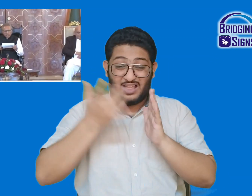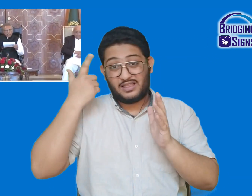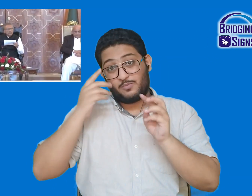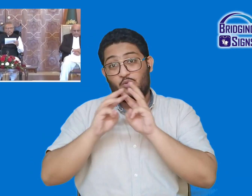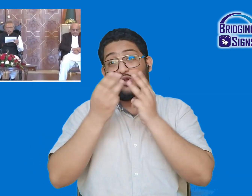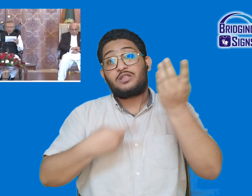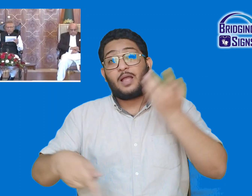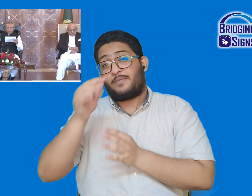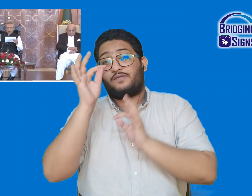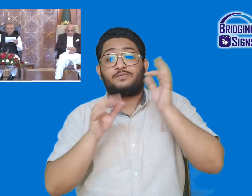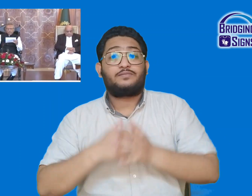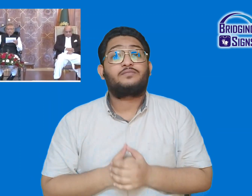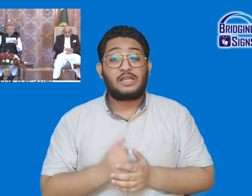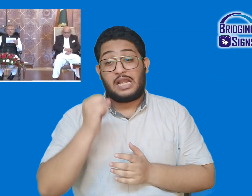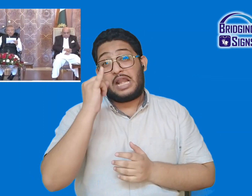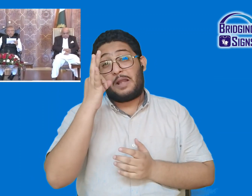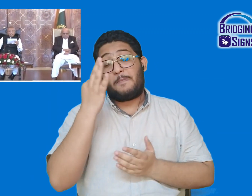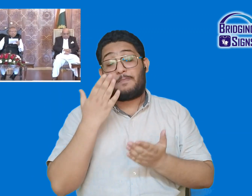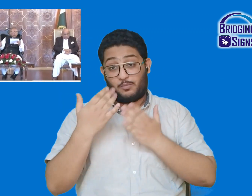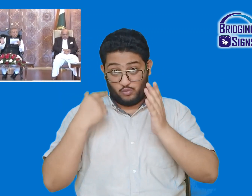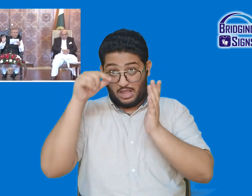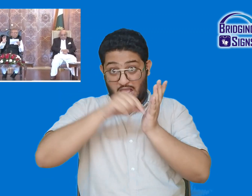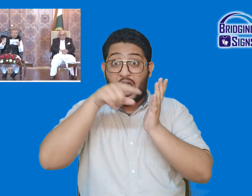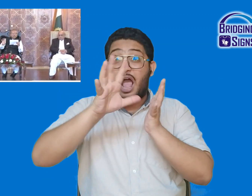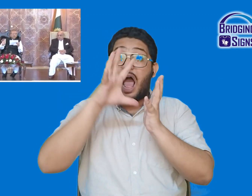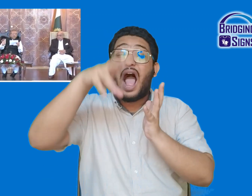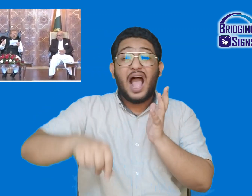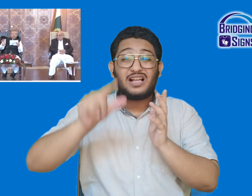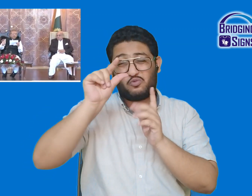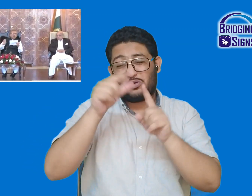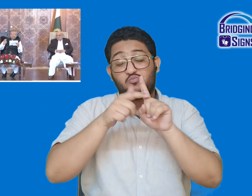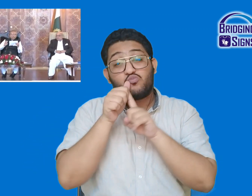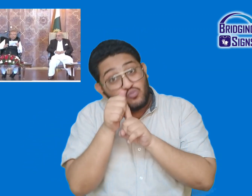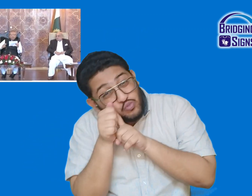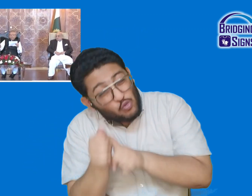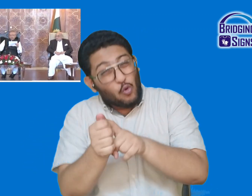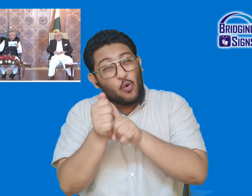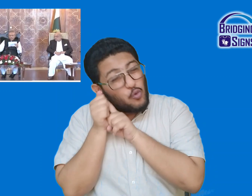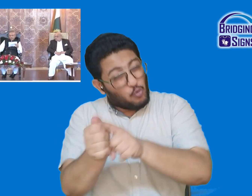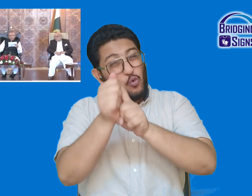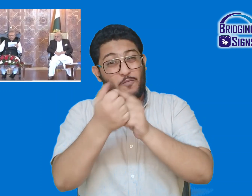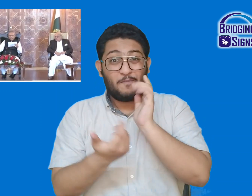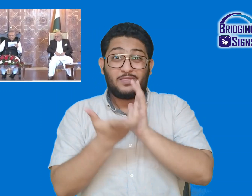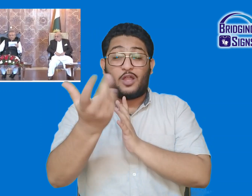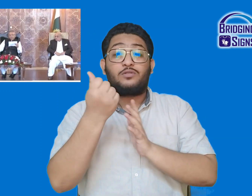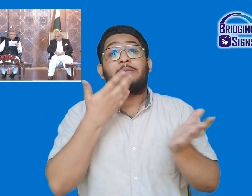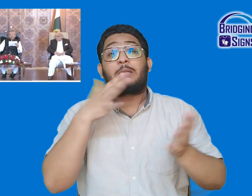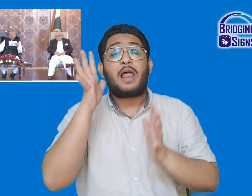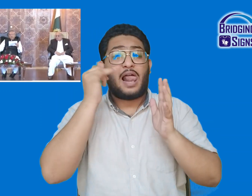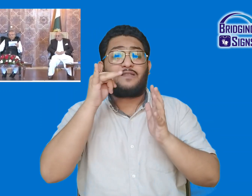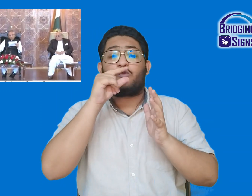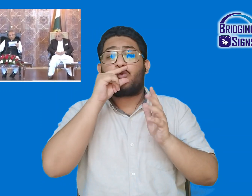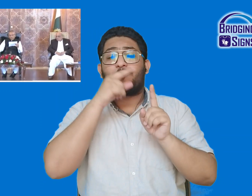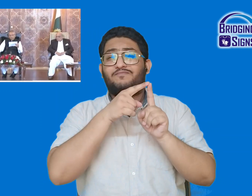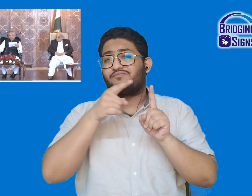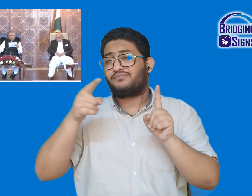مشروط ہے یہ سارا معاملہ. اگر رمضان کے دوران, اور آخری نقطہ بڑا اہم ہے اور اس کی بڑی اہمیت دی سب نے, کہ اگر